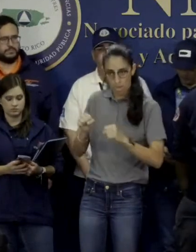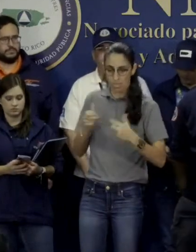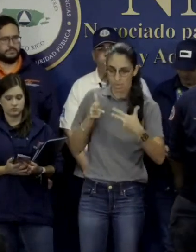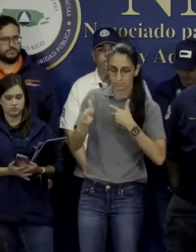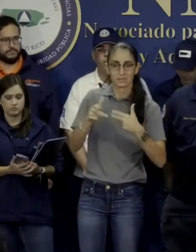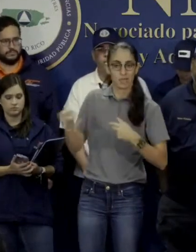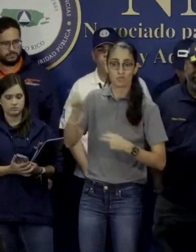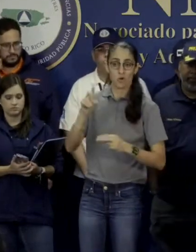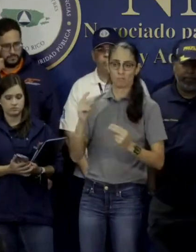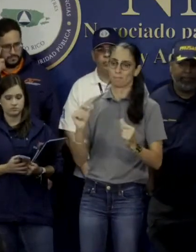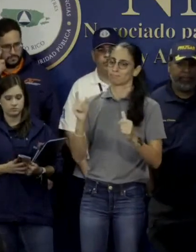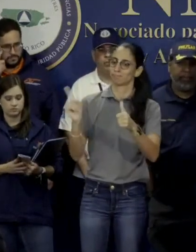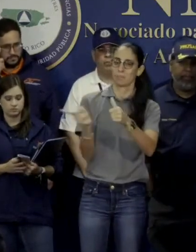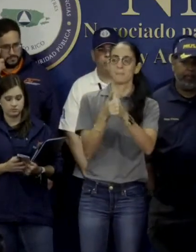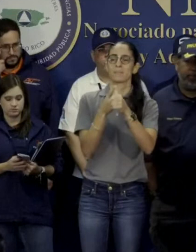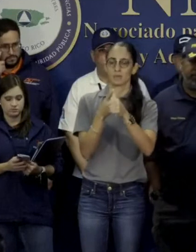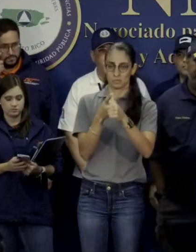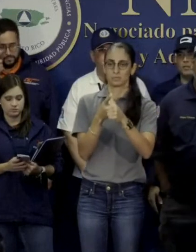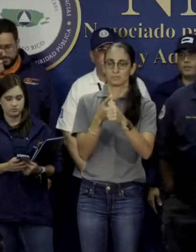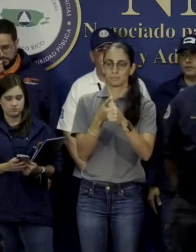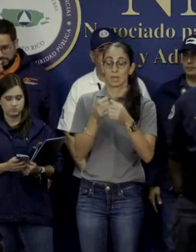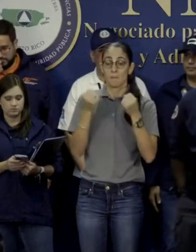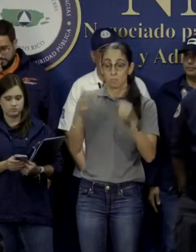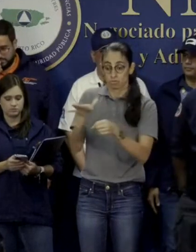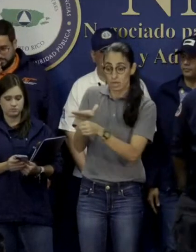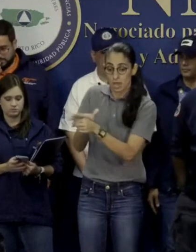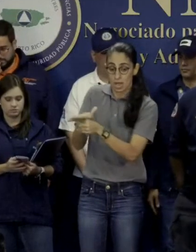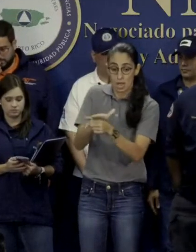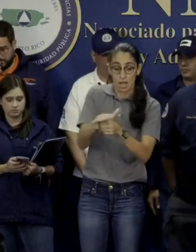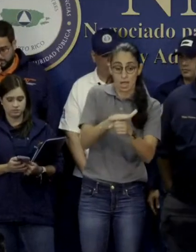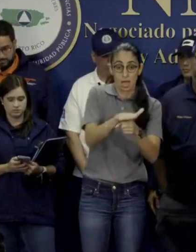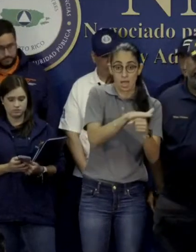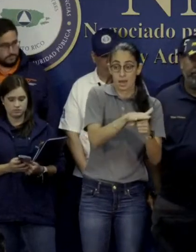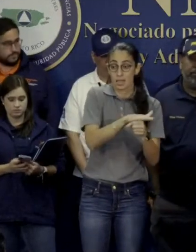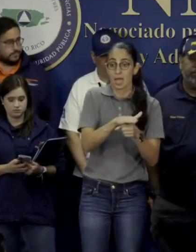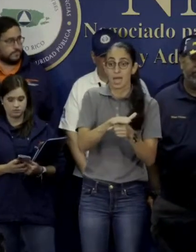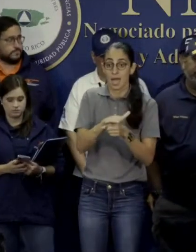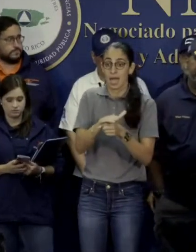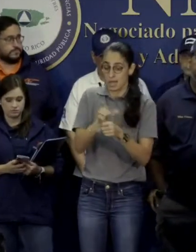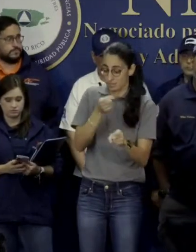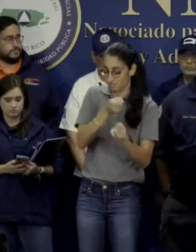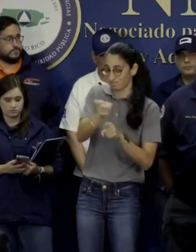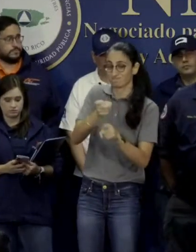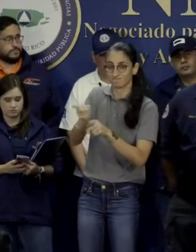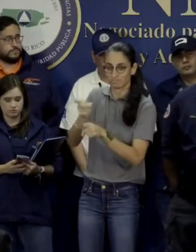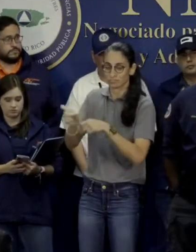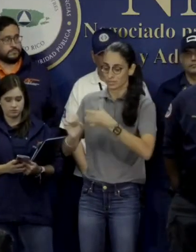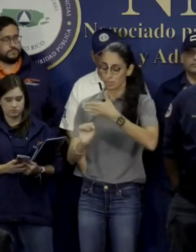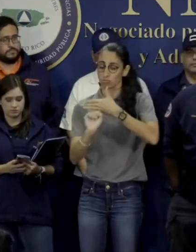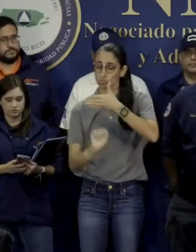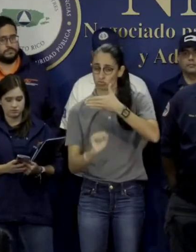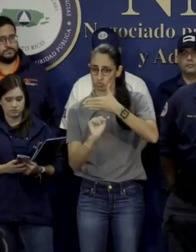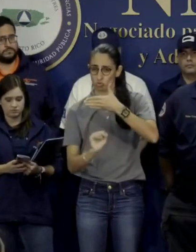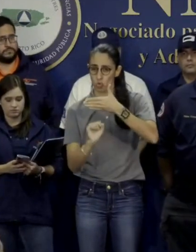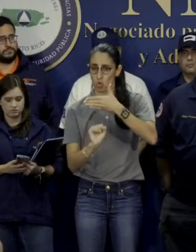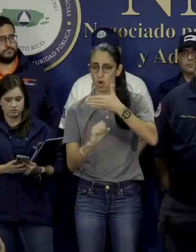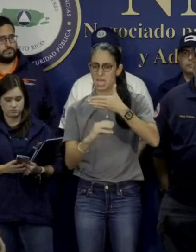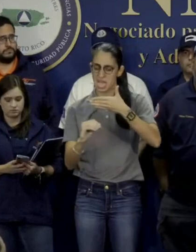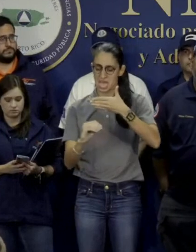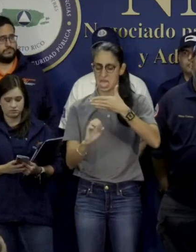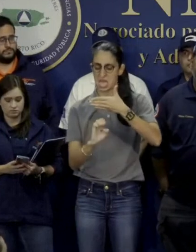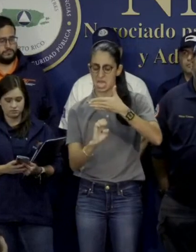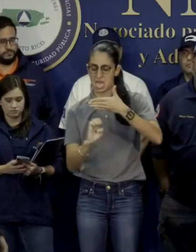primeros respondedores. Hay muchas áreas sumamente afectadas, particularmente regiones del sur y